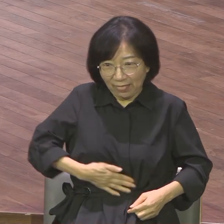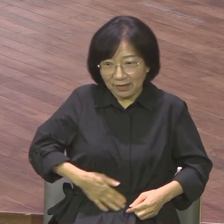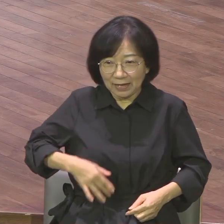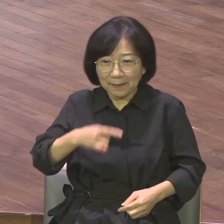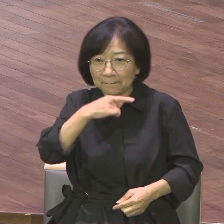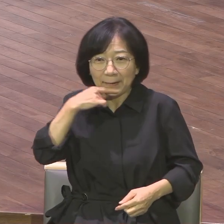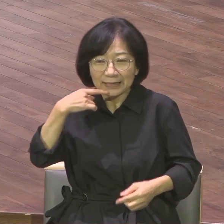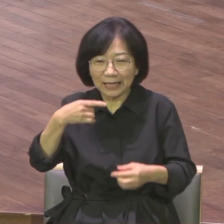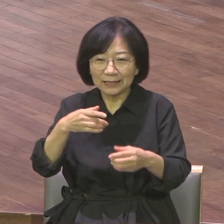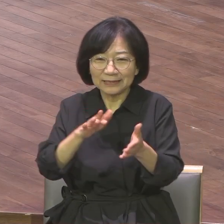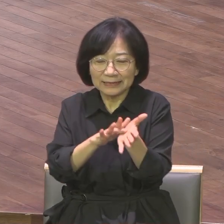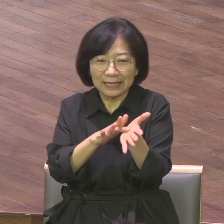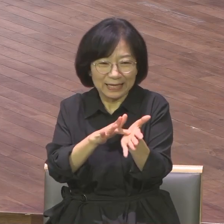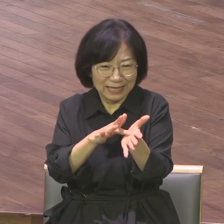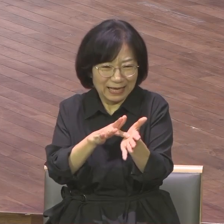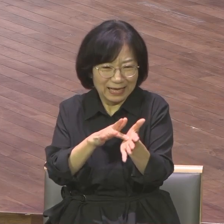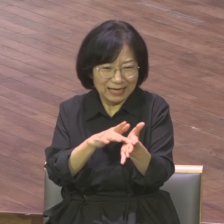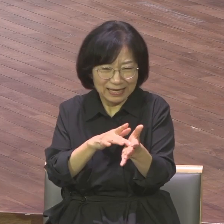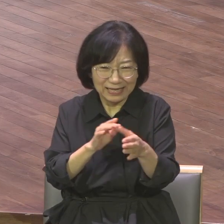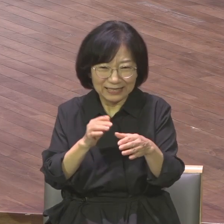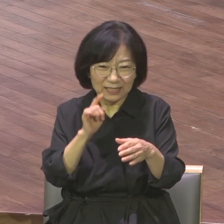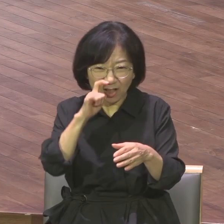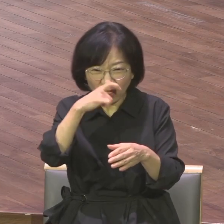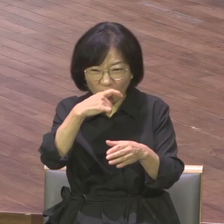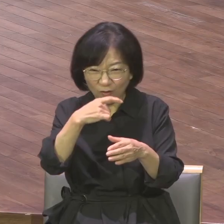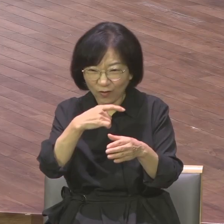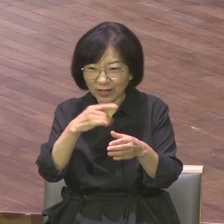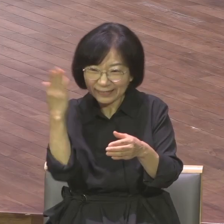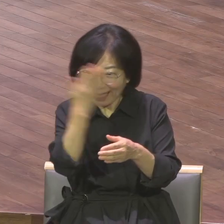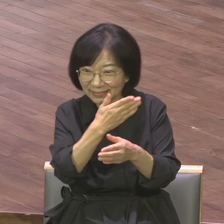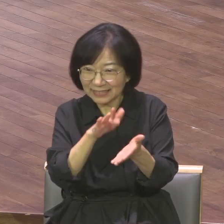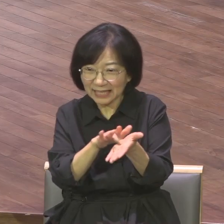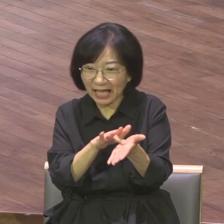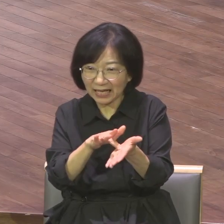배에다가. 그럼 나 또 믿으니까.